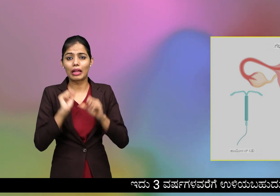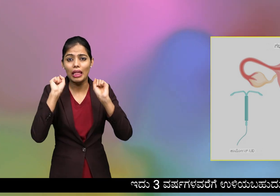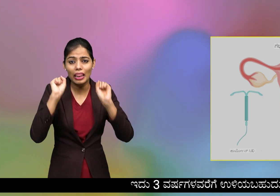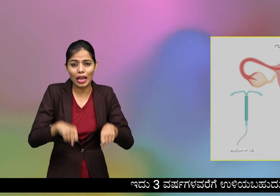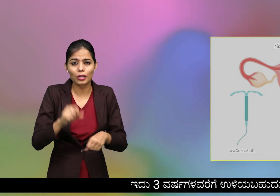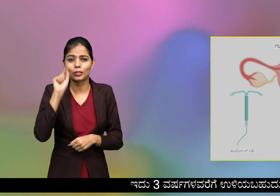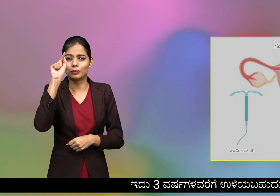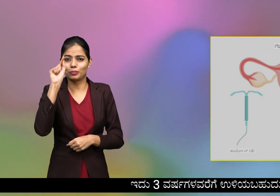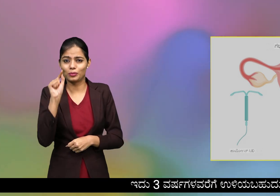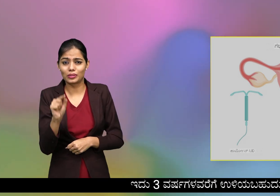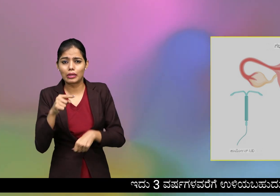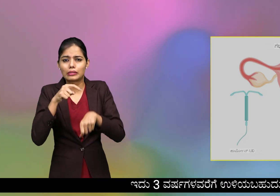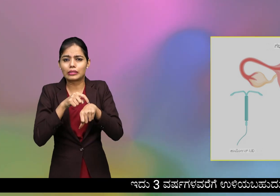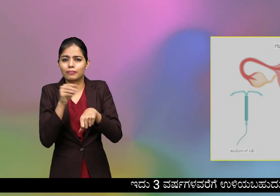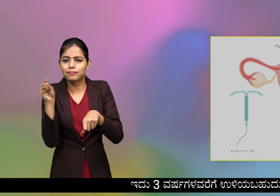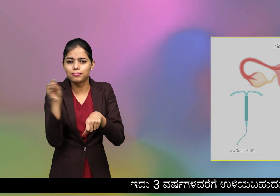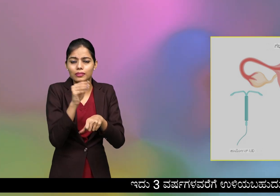ಇದು 3 ವರ್ಷಗಳವರೆಗೆ ಉಳಿಯಬಹುದು.